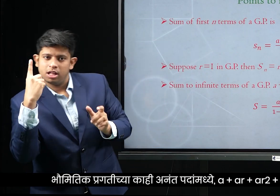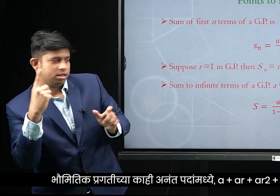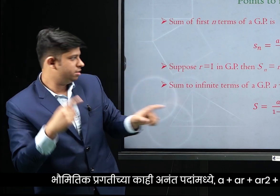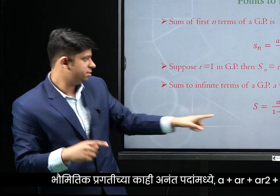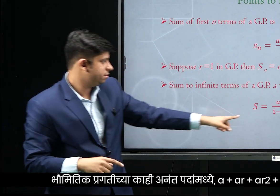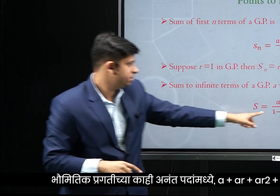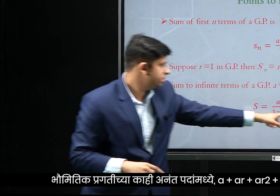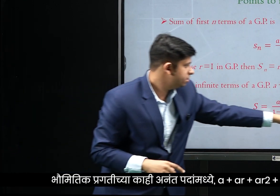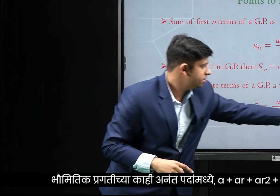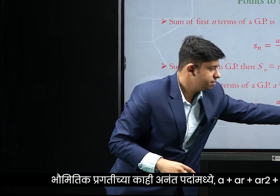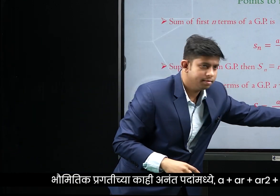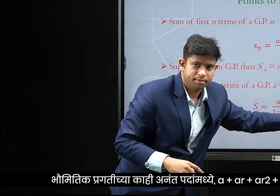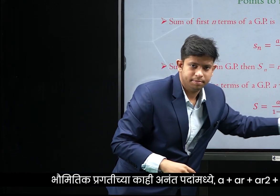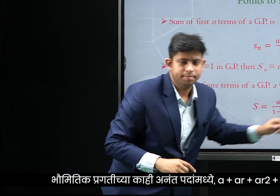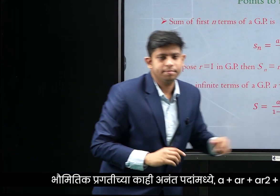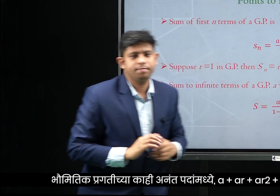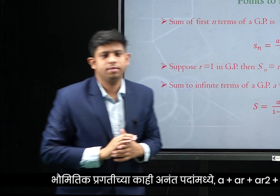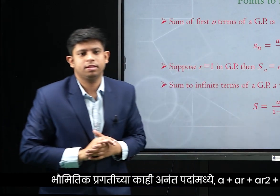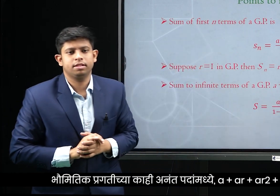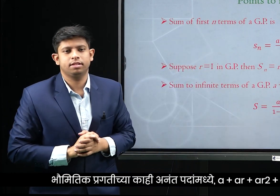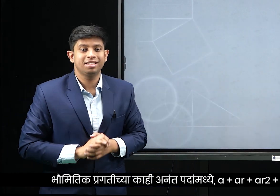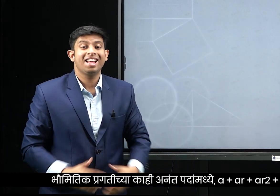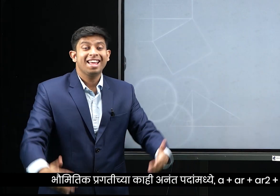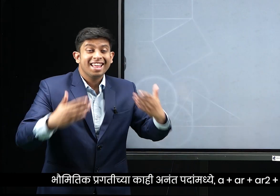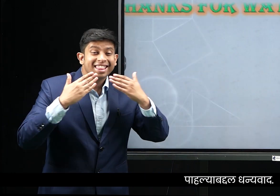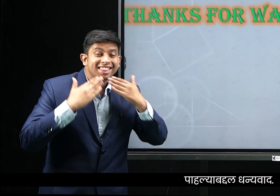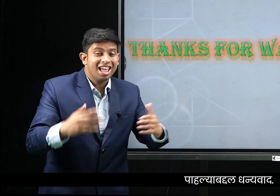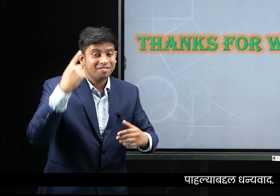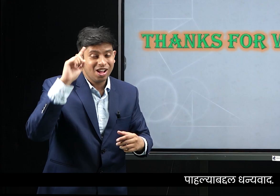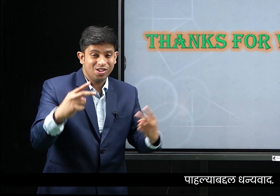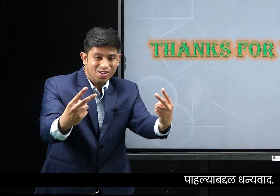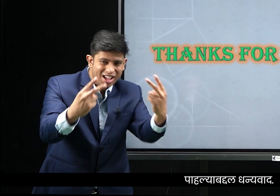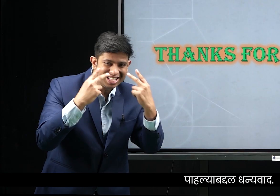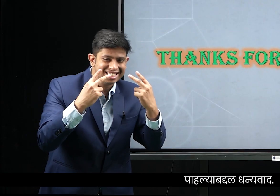पाहिल्याबद्दल धन्यवाद.